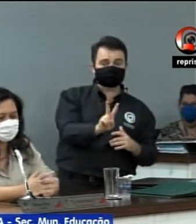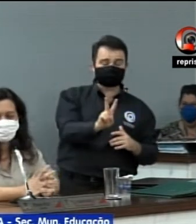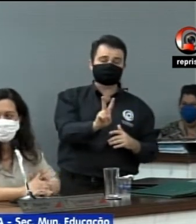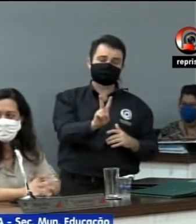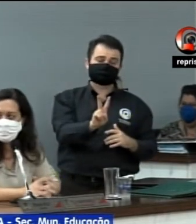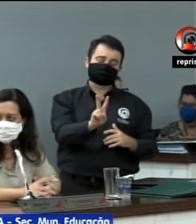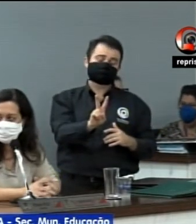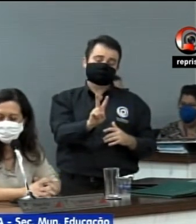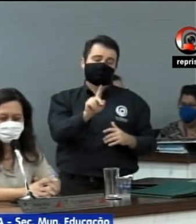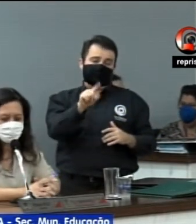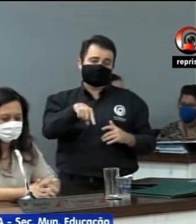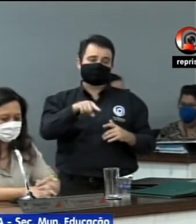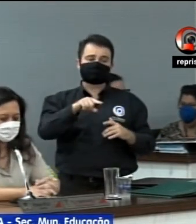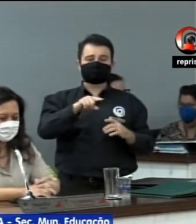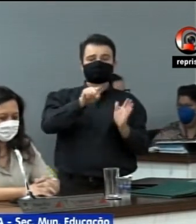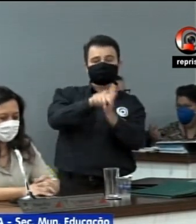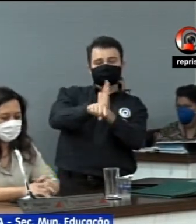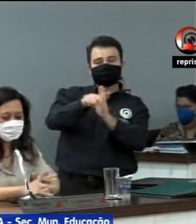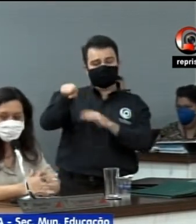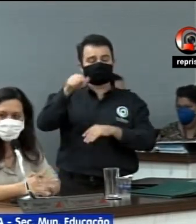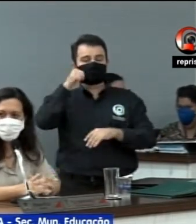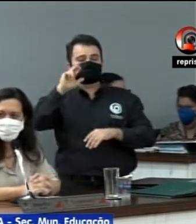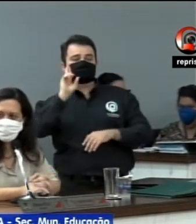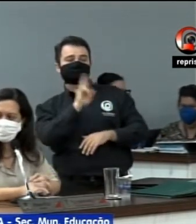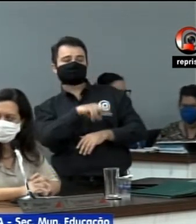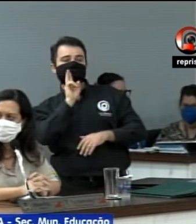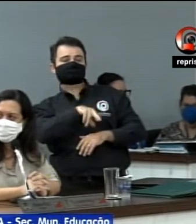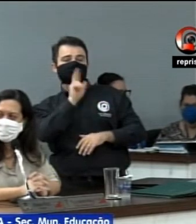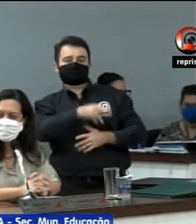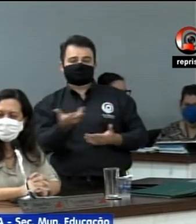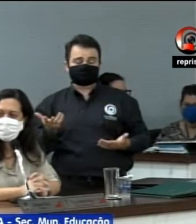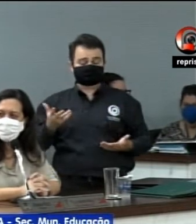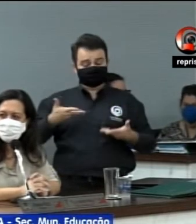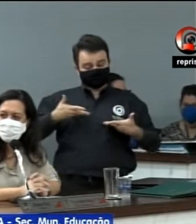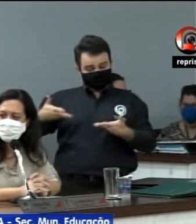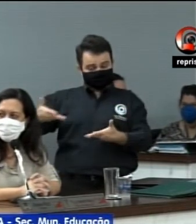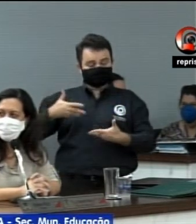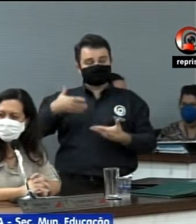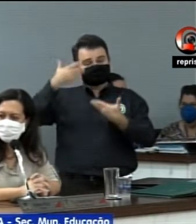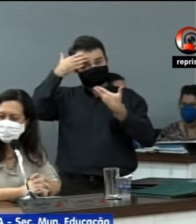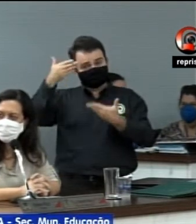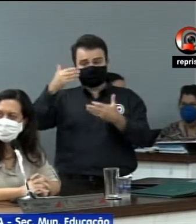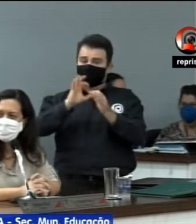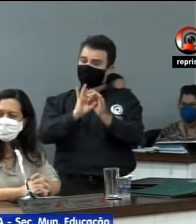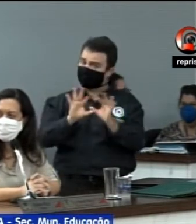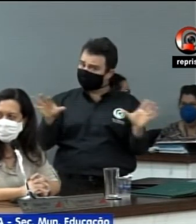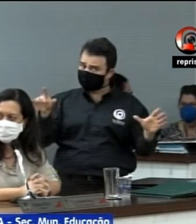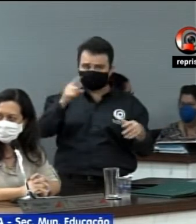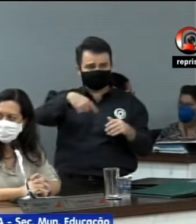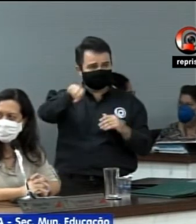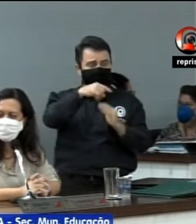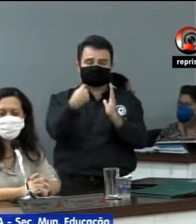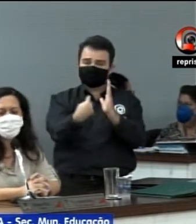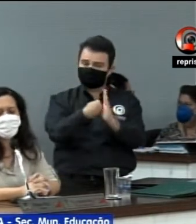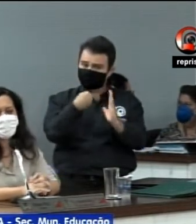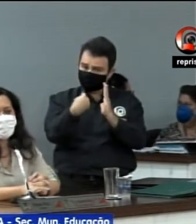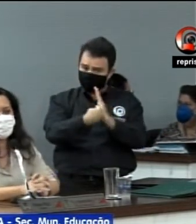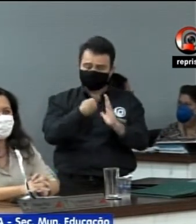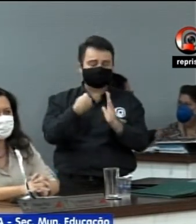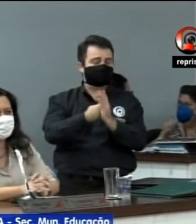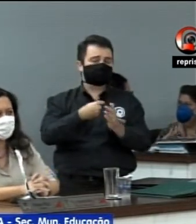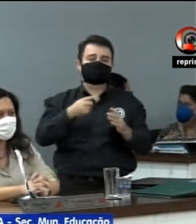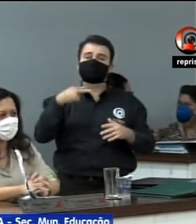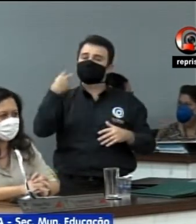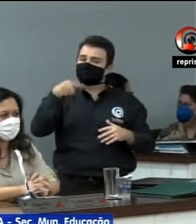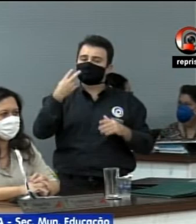respostas necessárias. Agradeço o convite e sempre vou estar à disposição dos vereadores, à